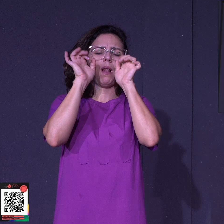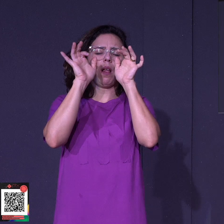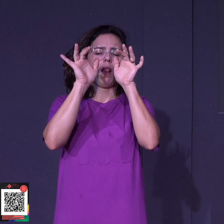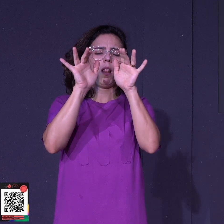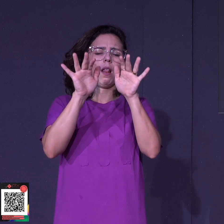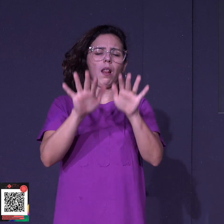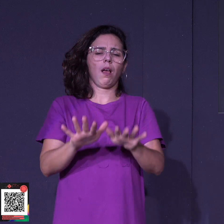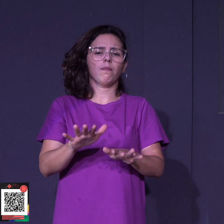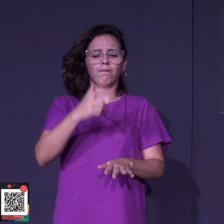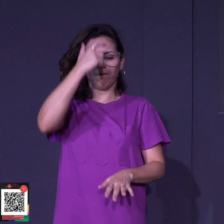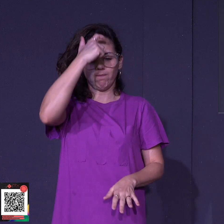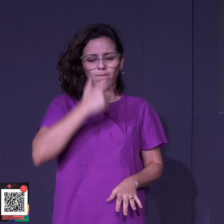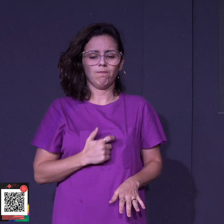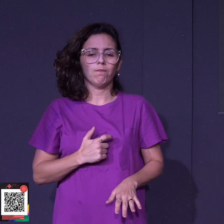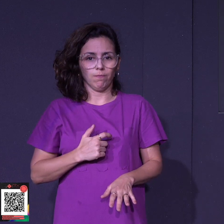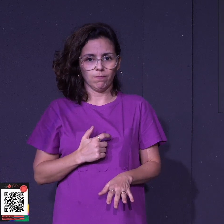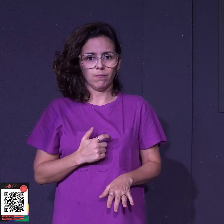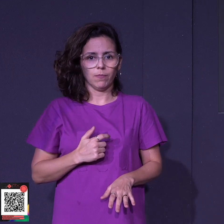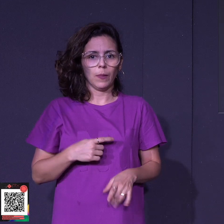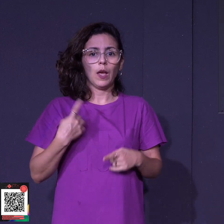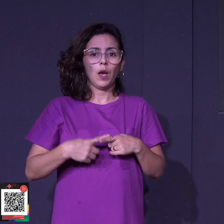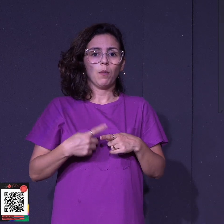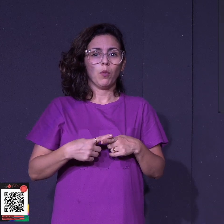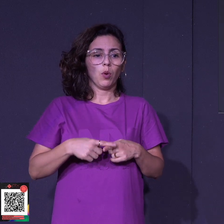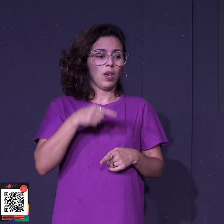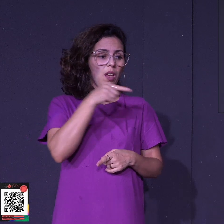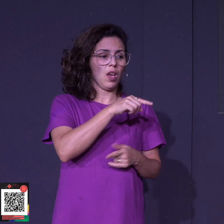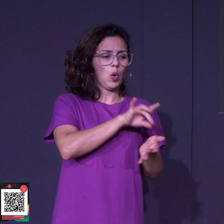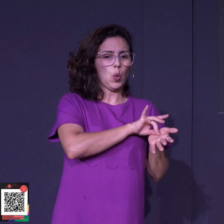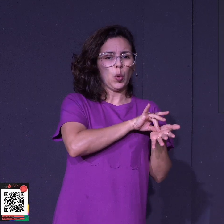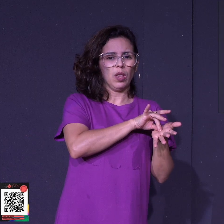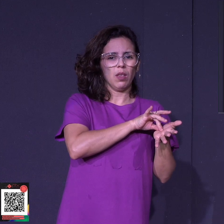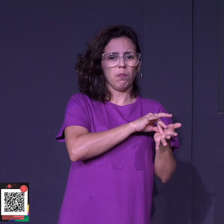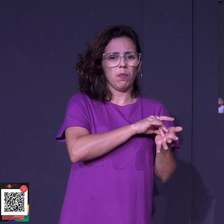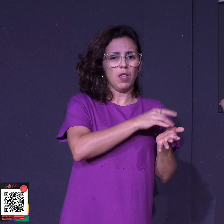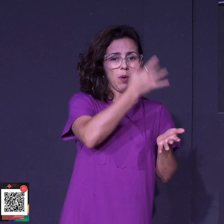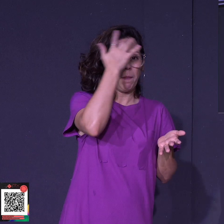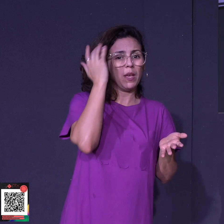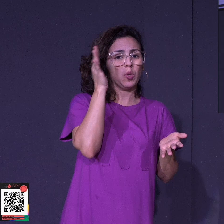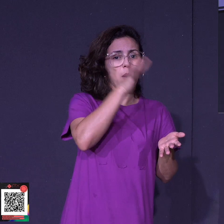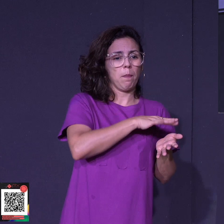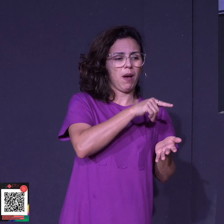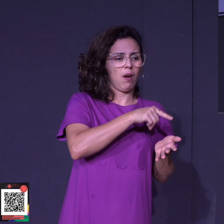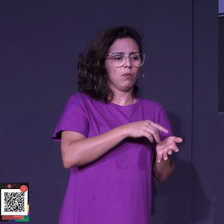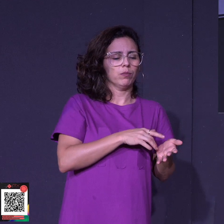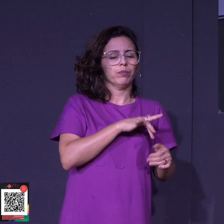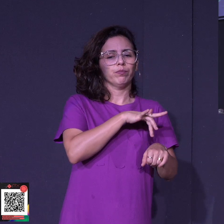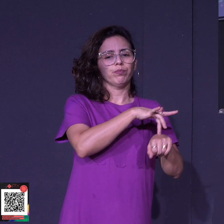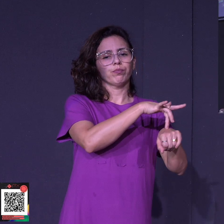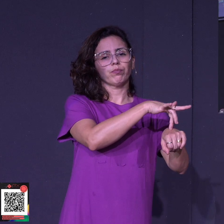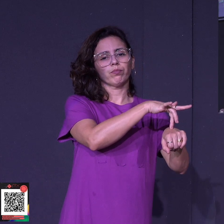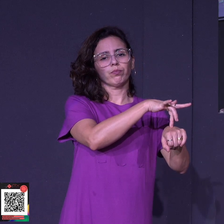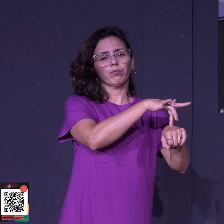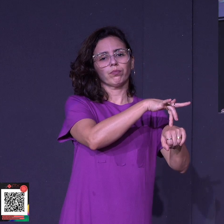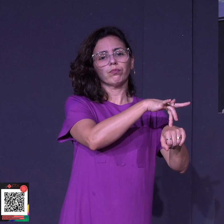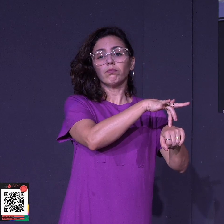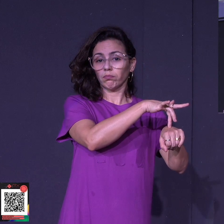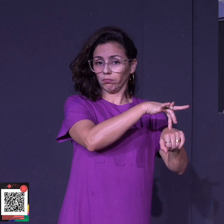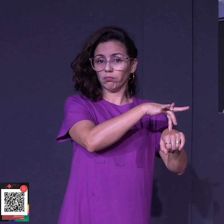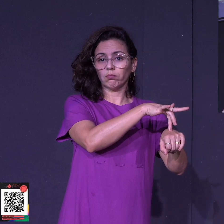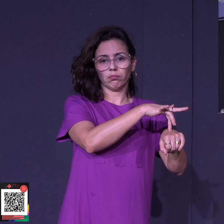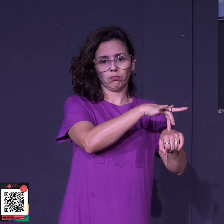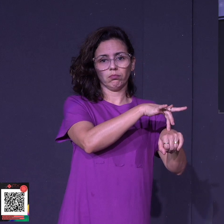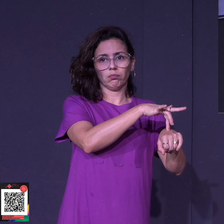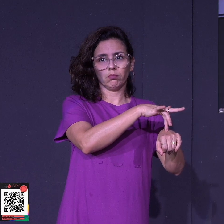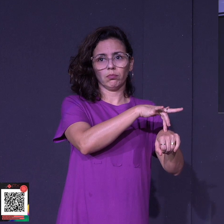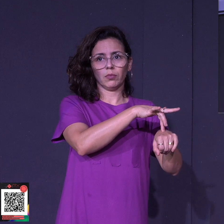Você vai amontoar brasas vivas. Às vezes você não sabe da maldade, mas cada um só dá o que tem. Se você tem a bênção